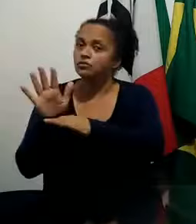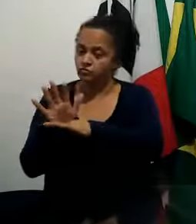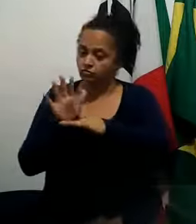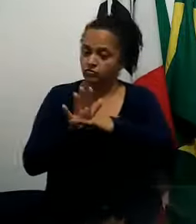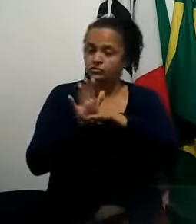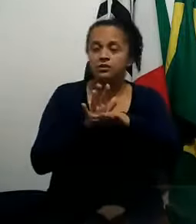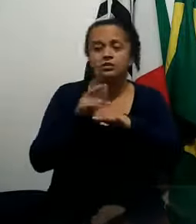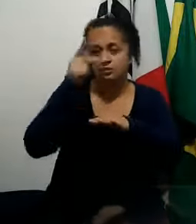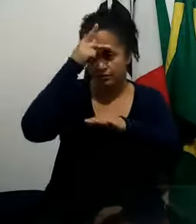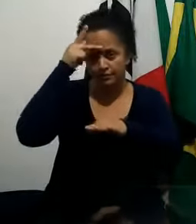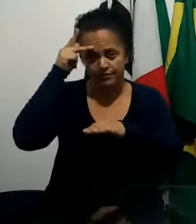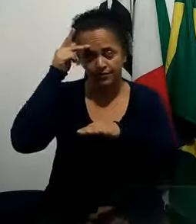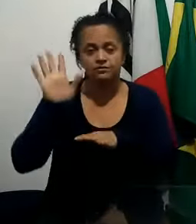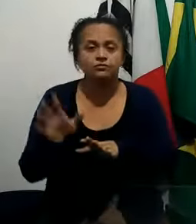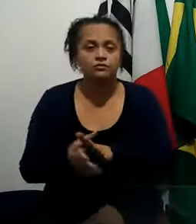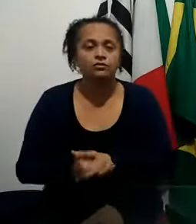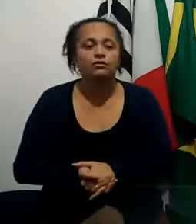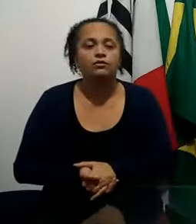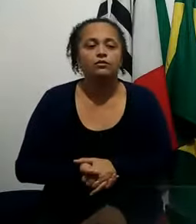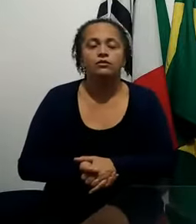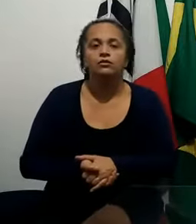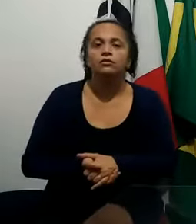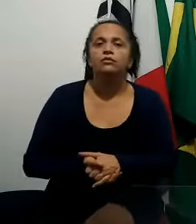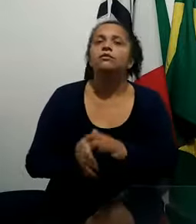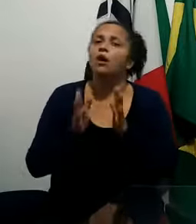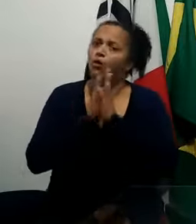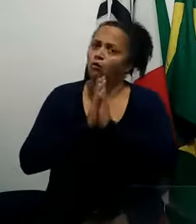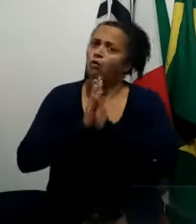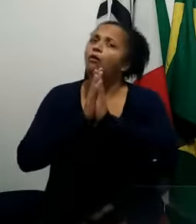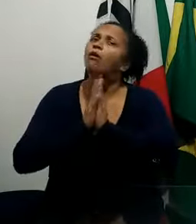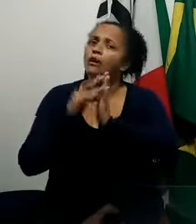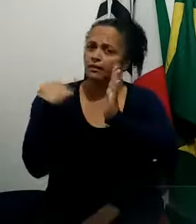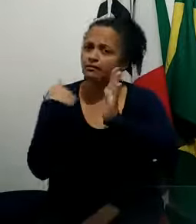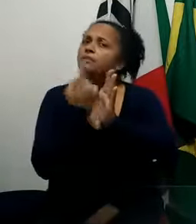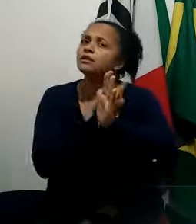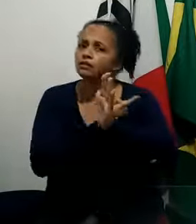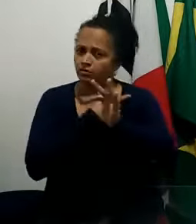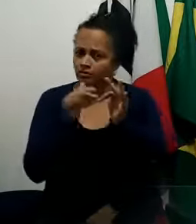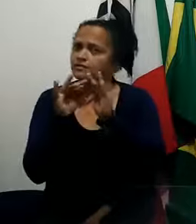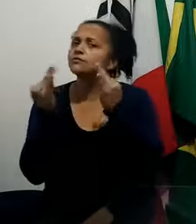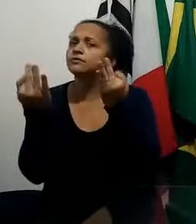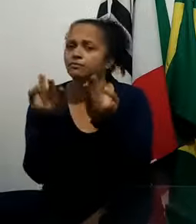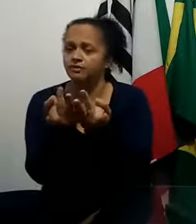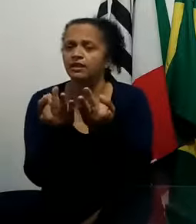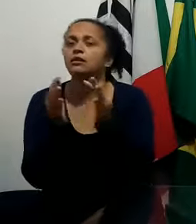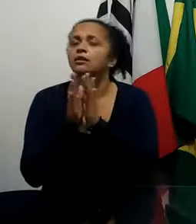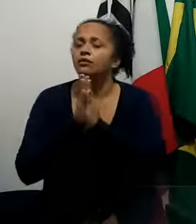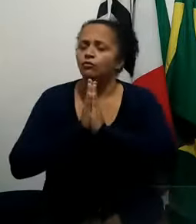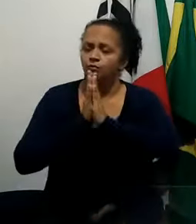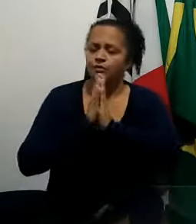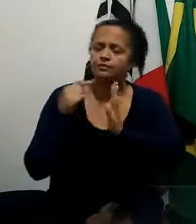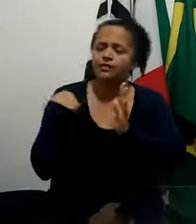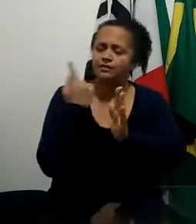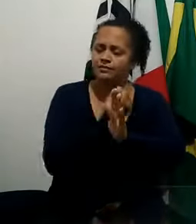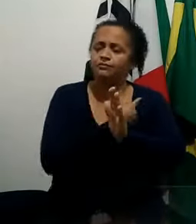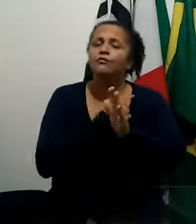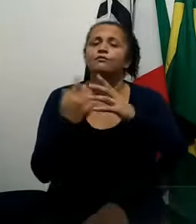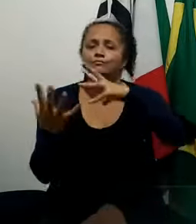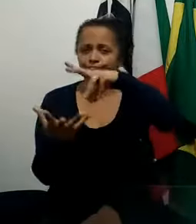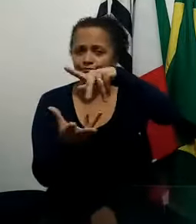missionária, interceder pela nossa família, pela nossa nação, porque vai valer a pena,